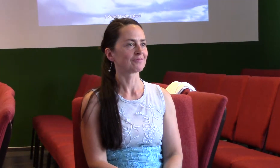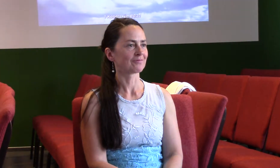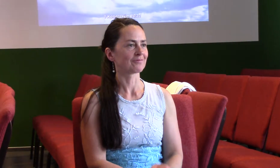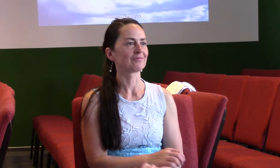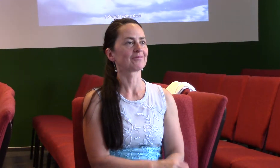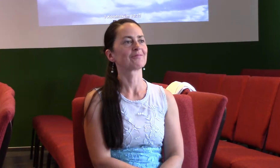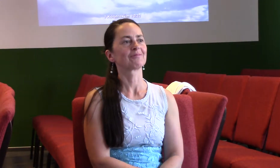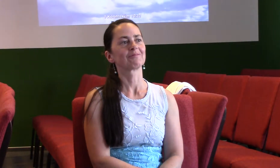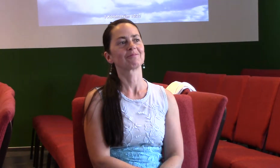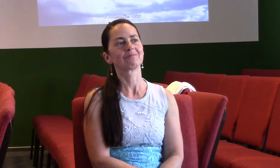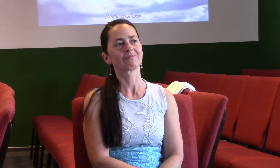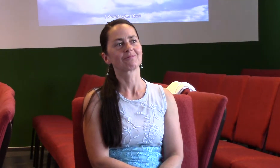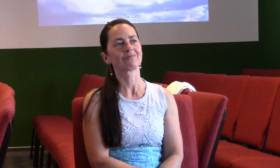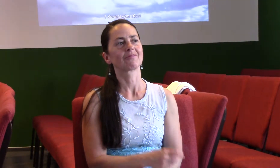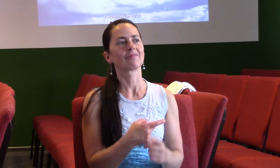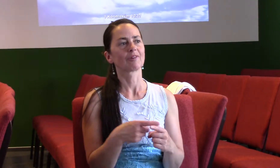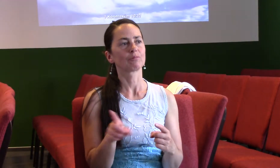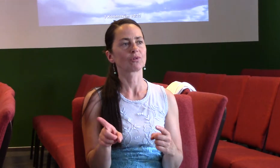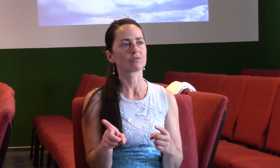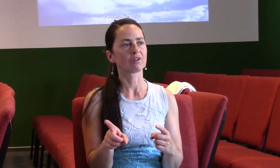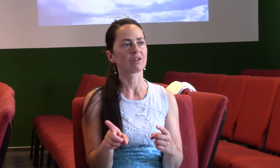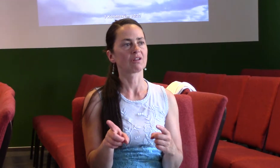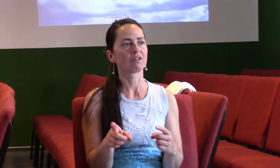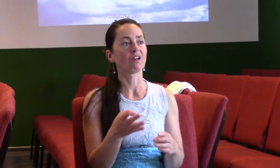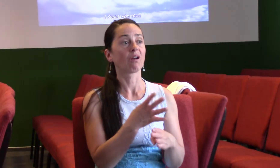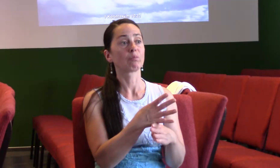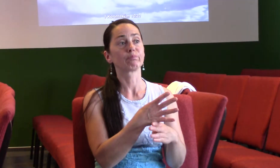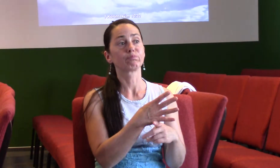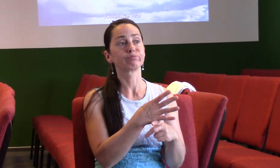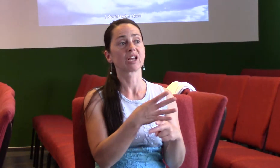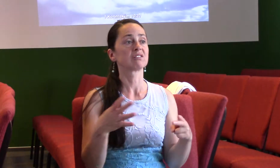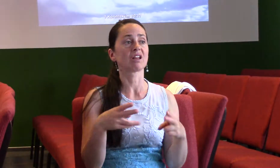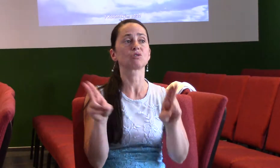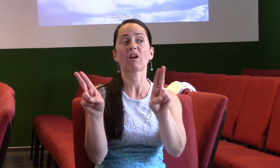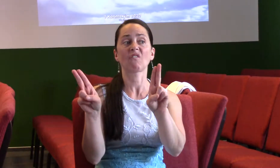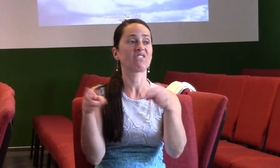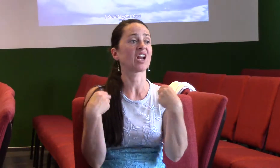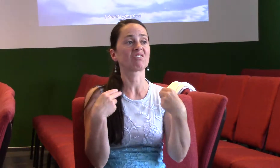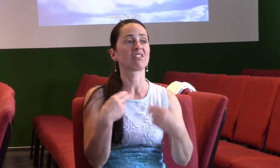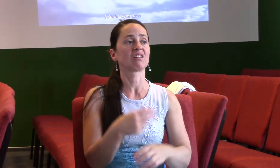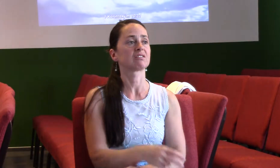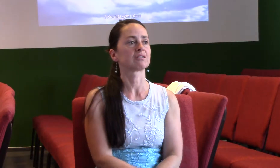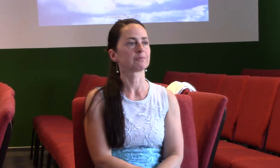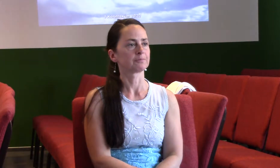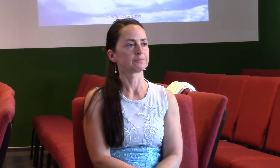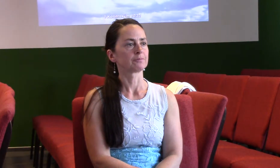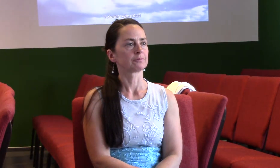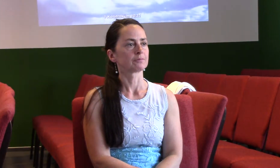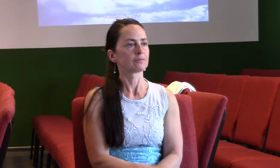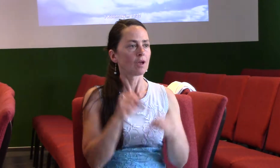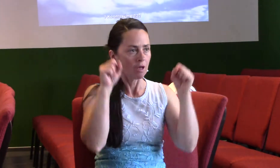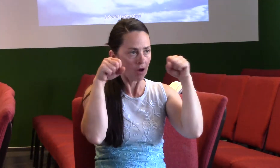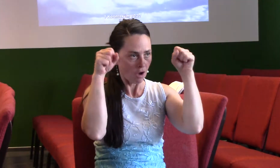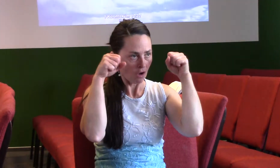Bík tady znamená v nové smlouvě člověka, služebníka, který slouží